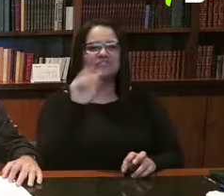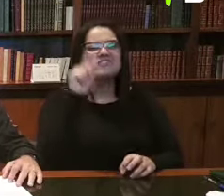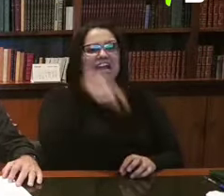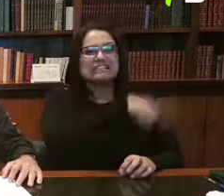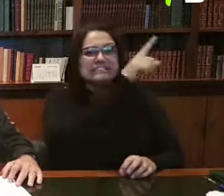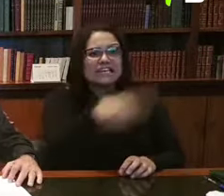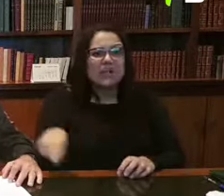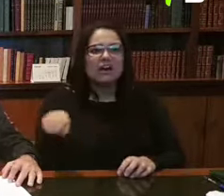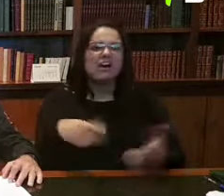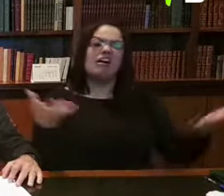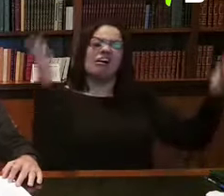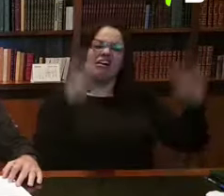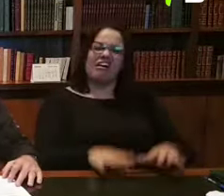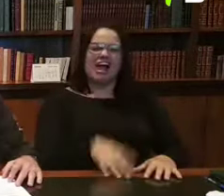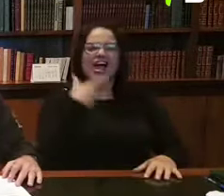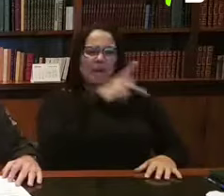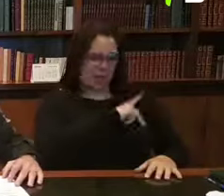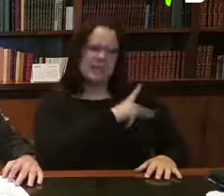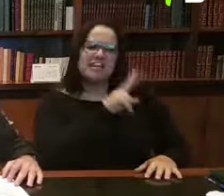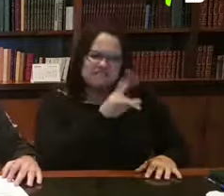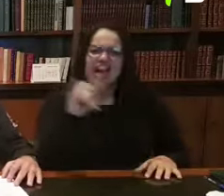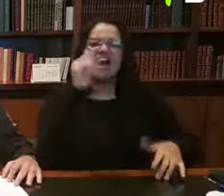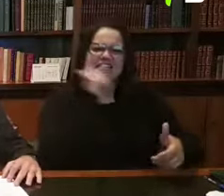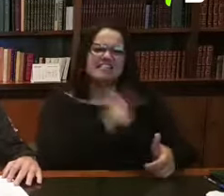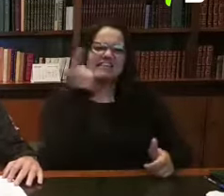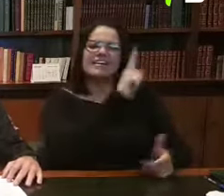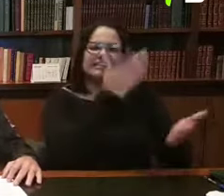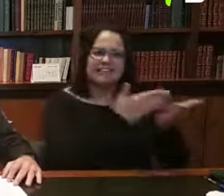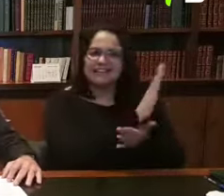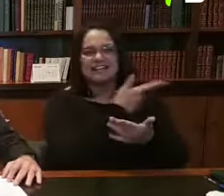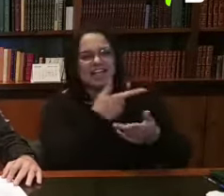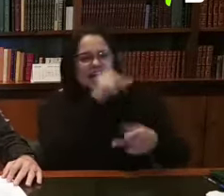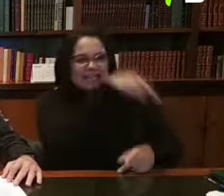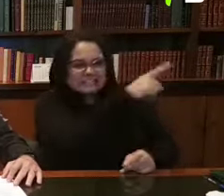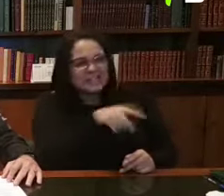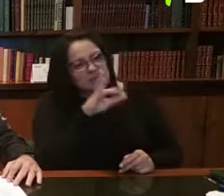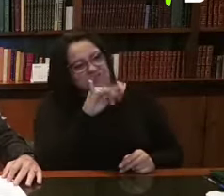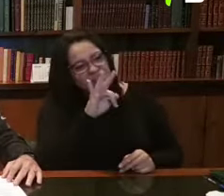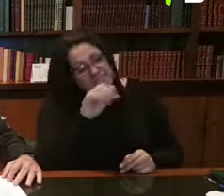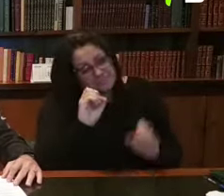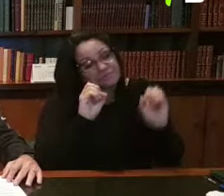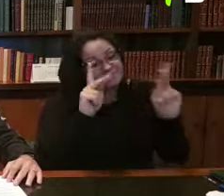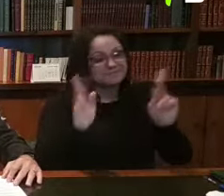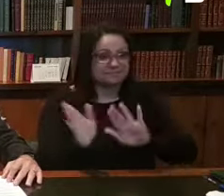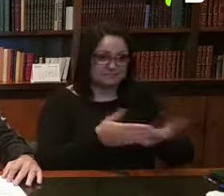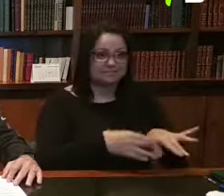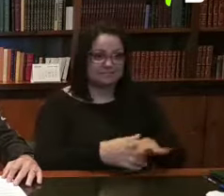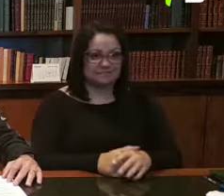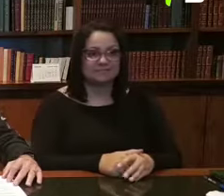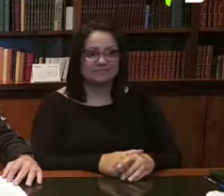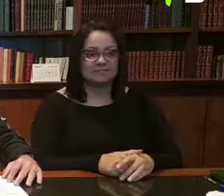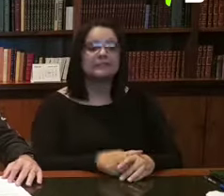a canção nova já sabe o que eu falei é ser campeão é também é nós temos uma liderança